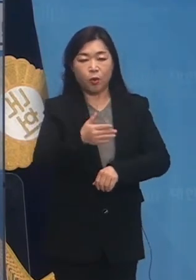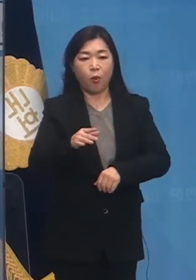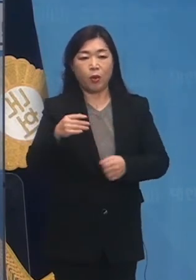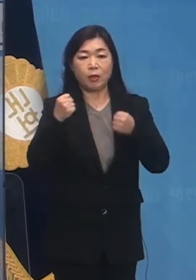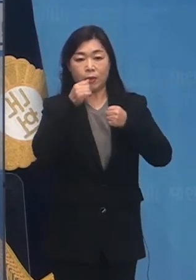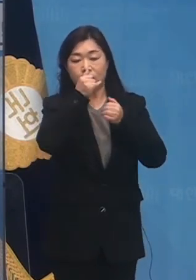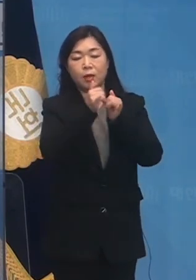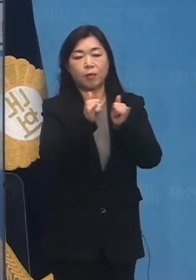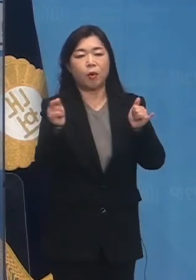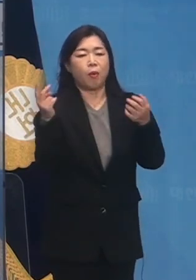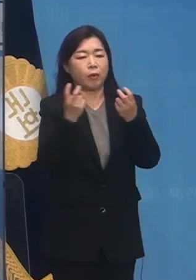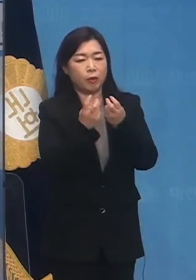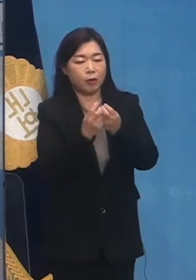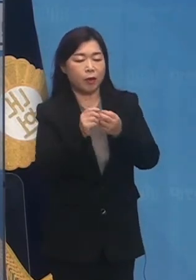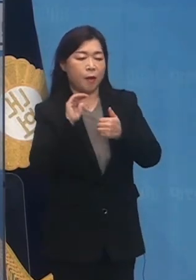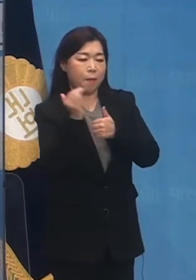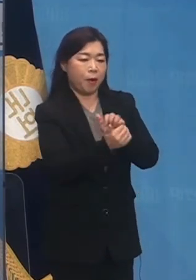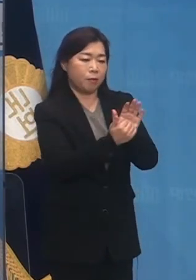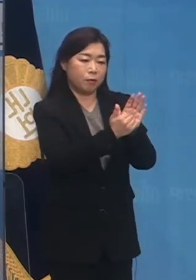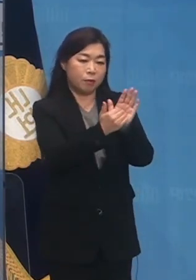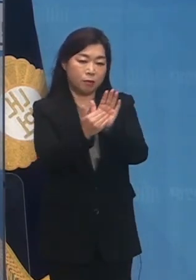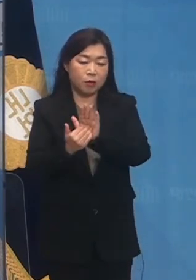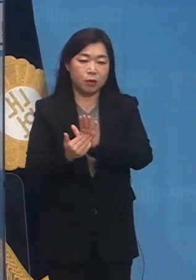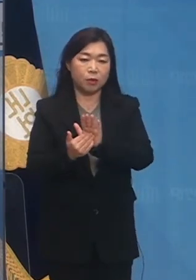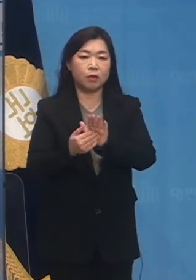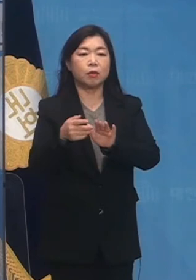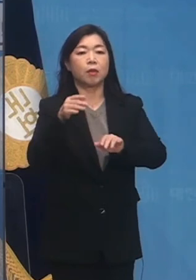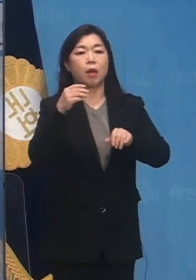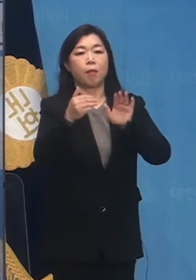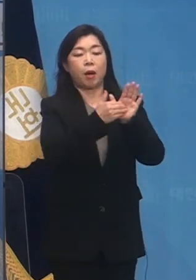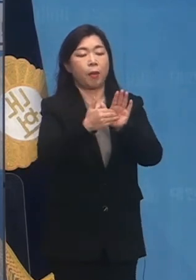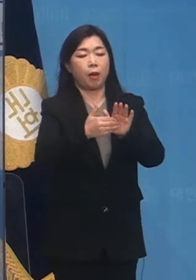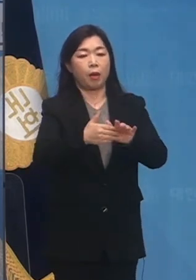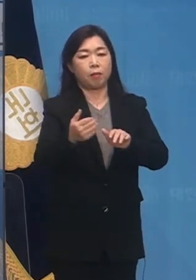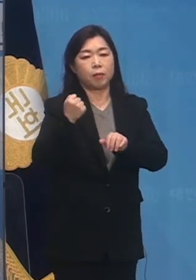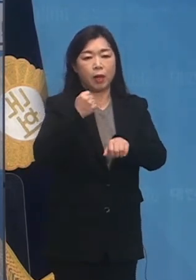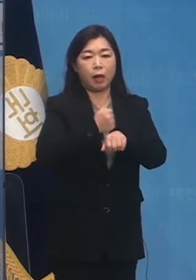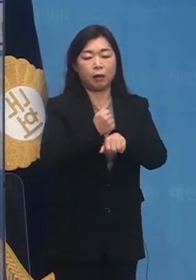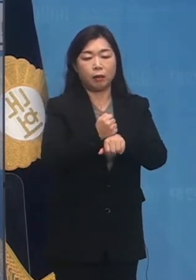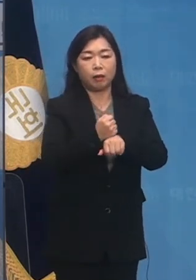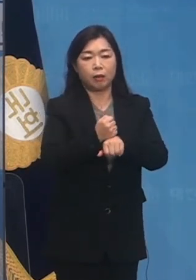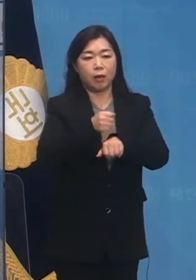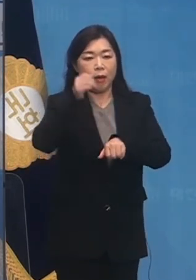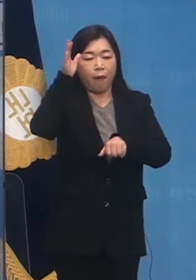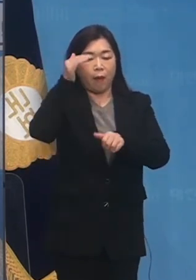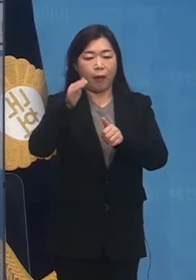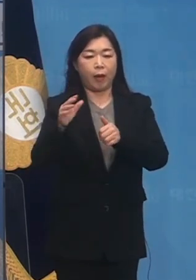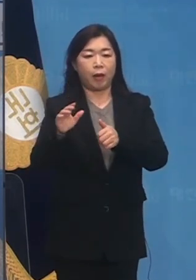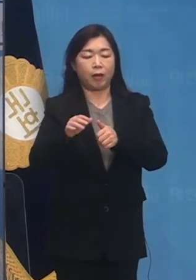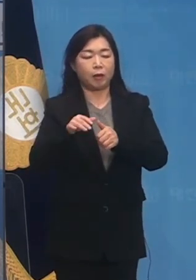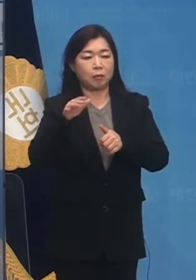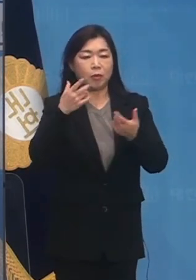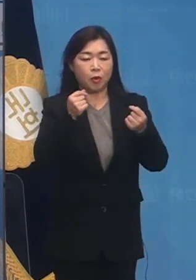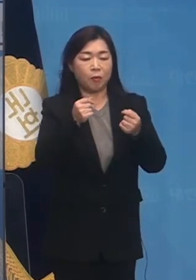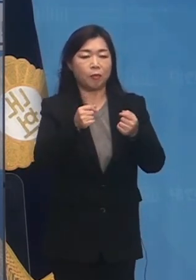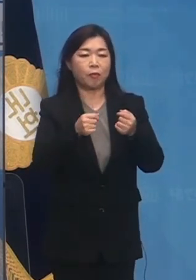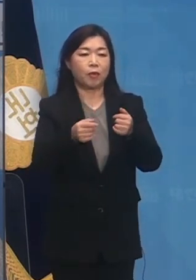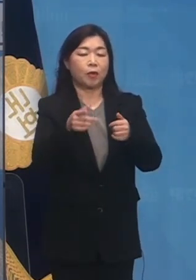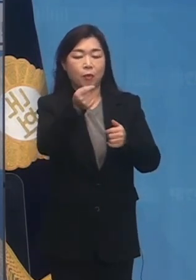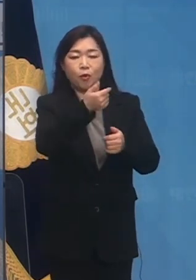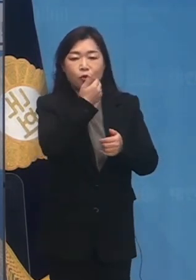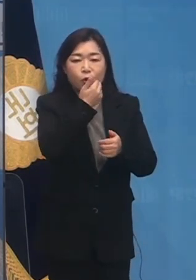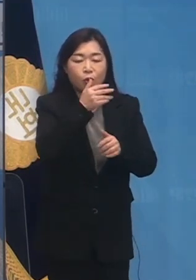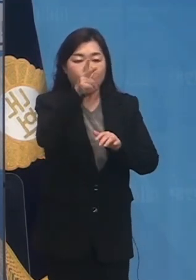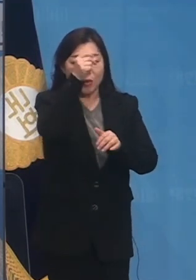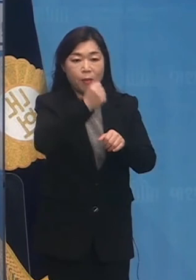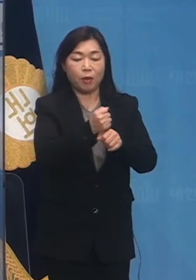사람들은 어떻게든 막아주는 그러한 방패검찰, 애완검찰을 만들려고 한 것이 검찰